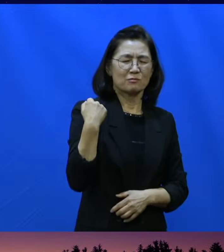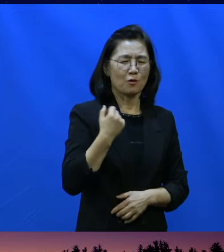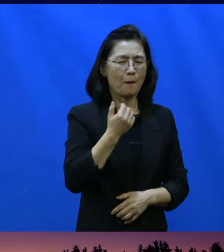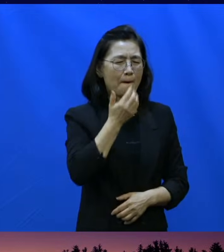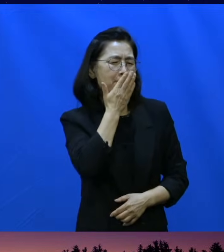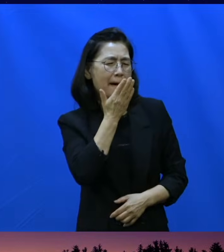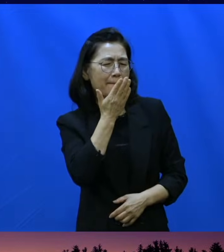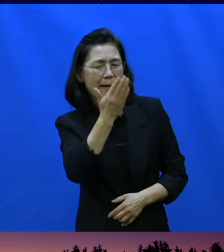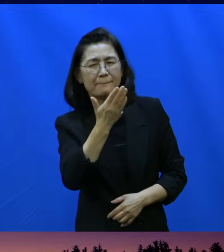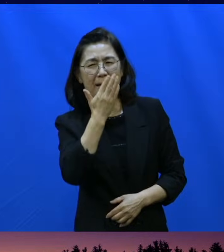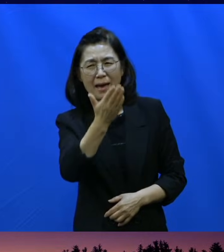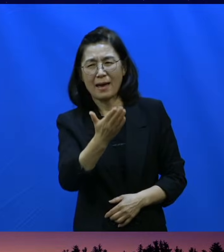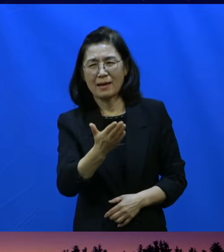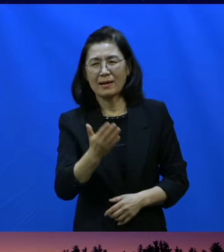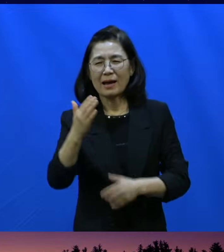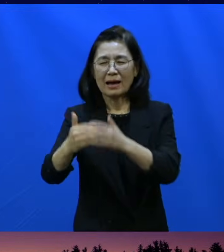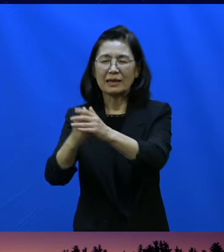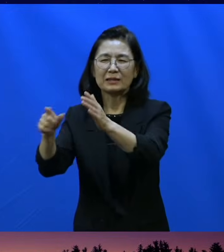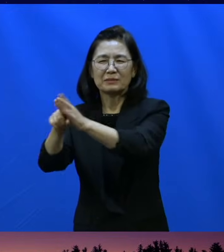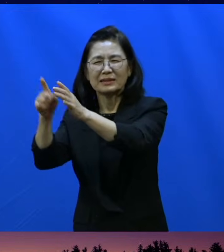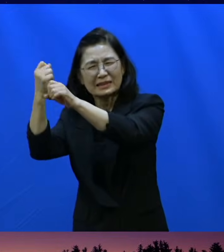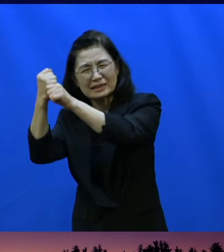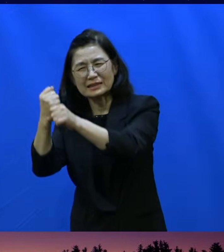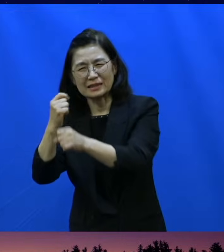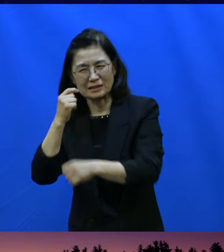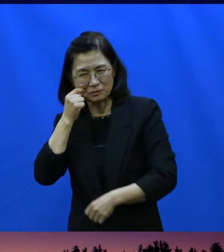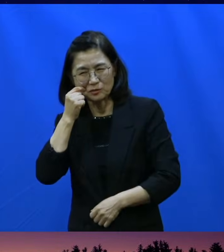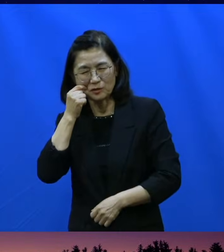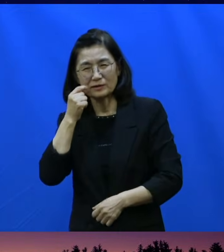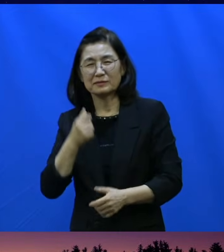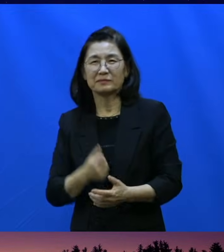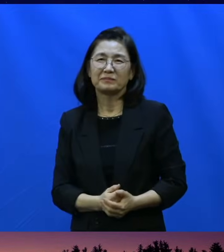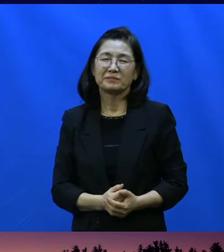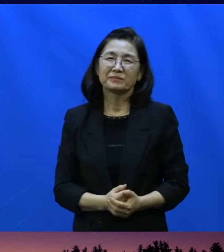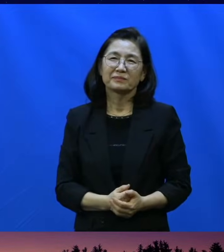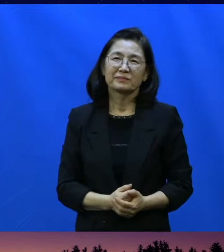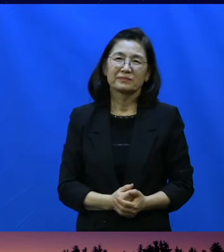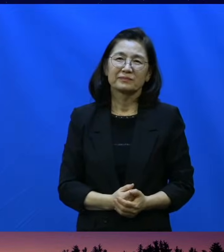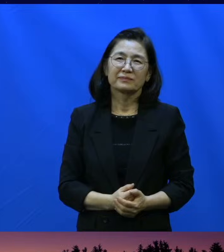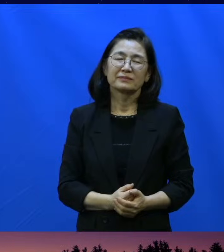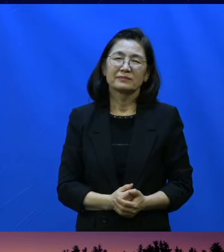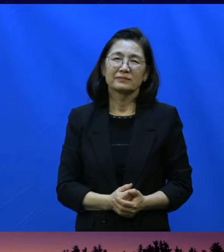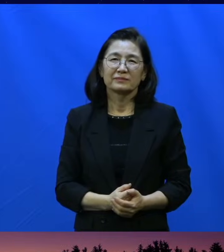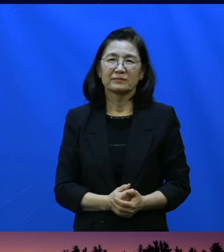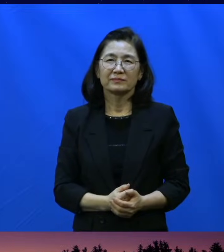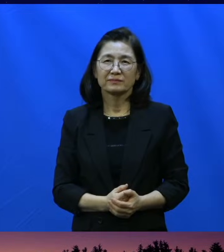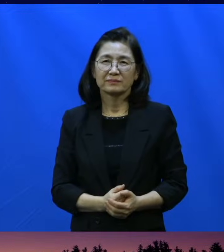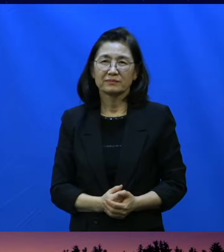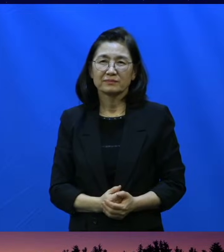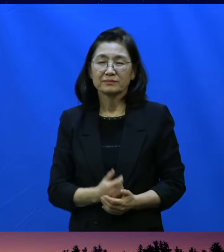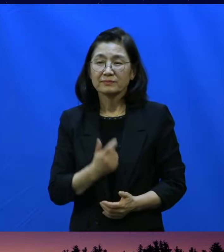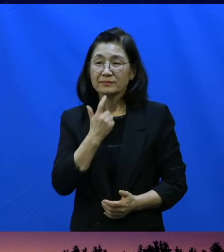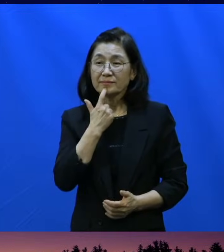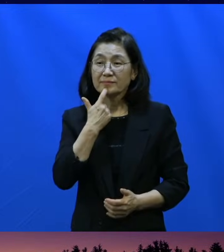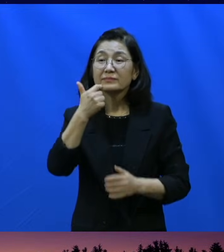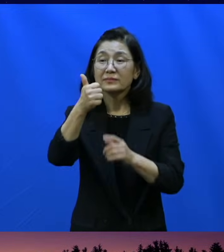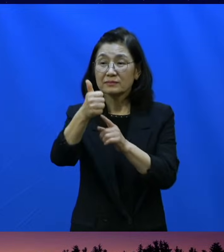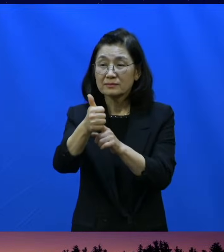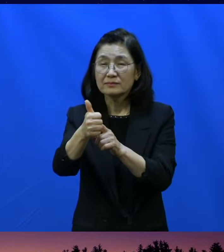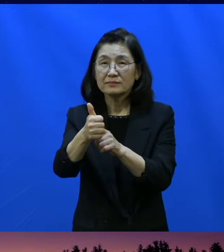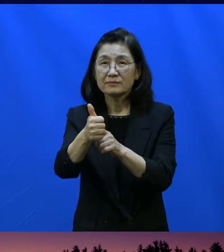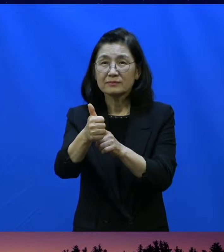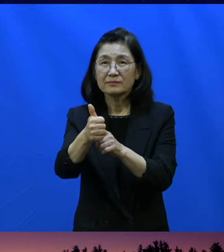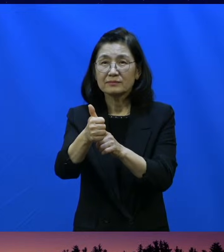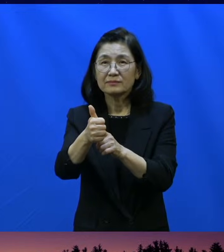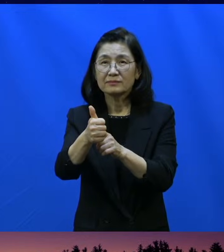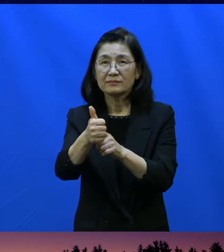야곱 할아버지인가? 할아버지. 이 이름을 우리가 쓰는 거죠. 그죠? 야곱 하면 항상